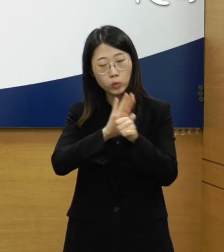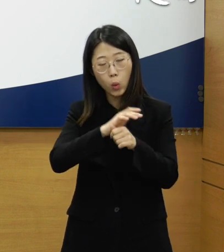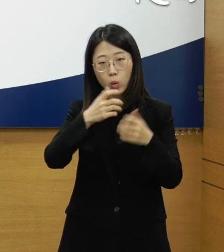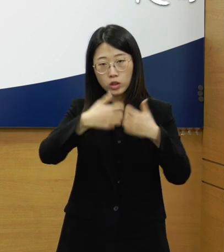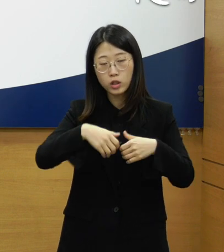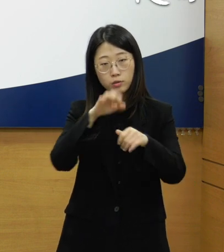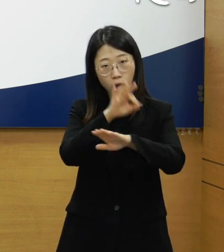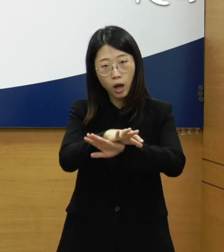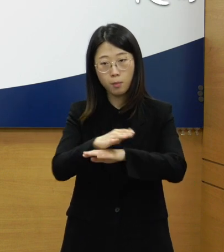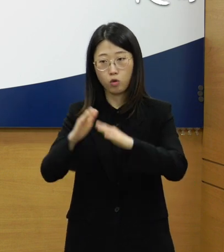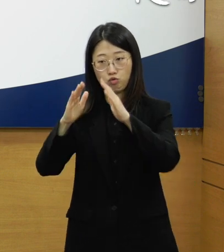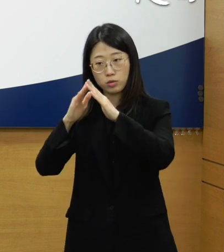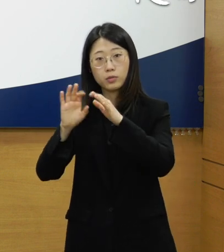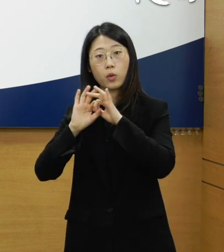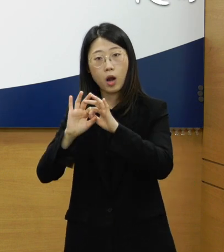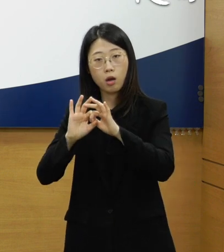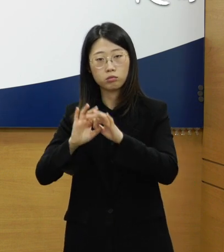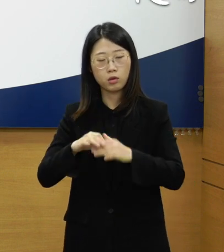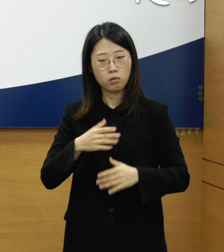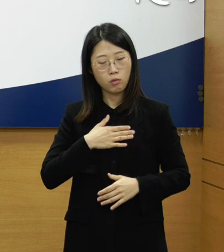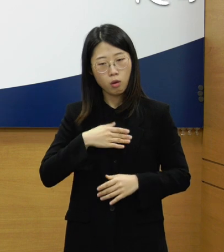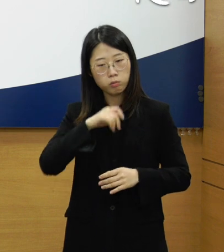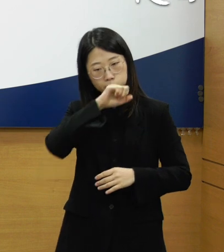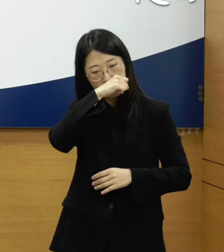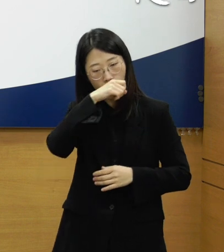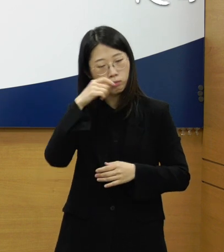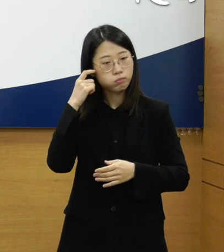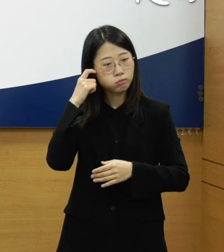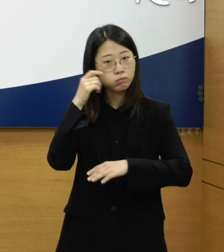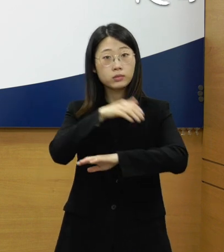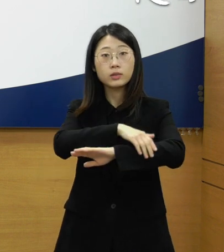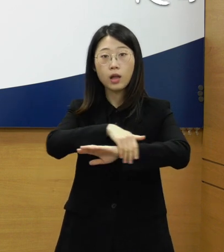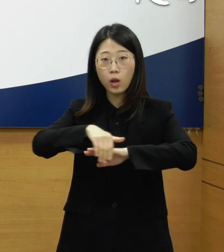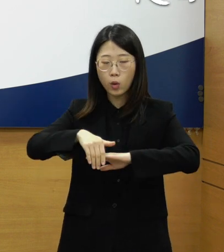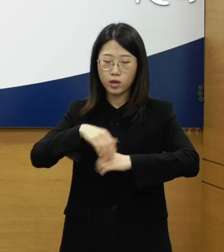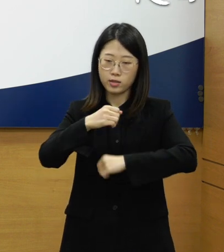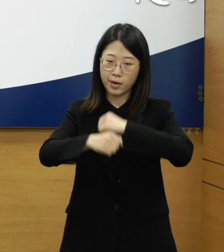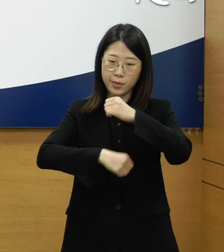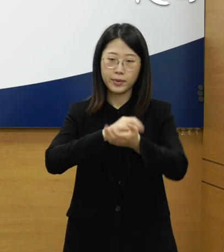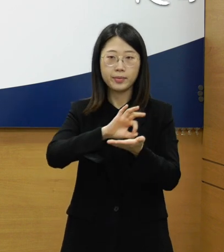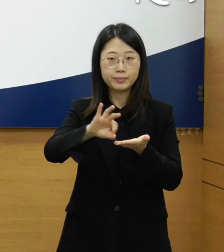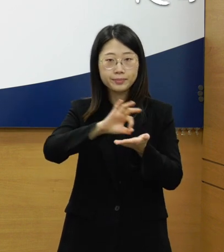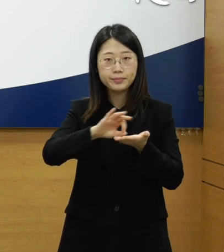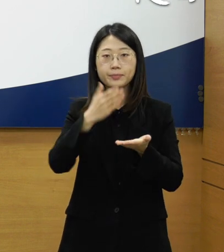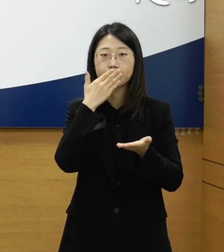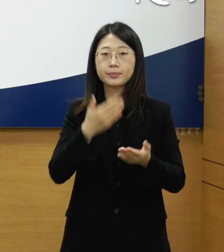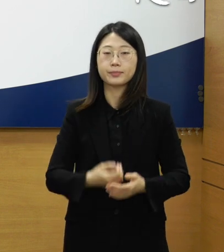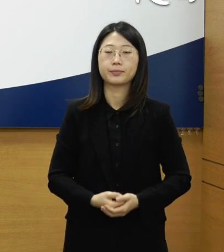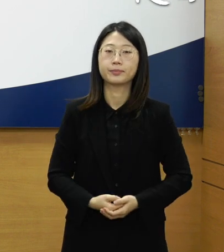등 예산 사용 계획을 수립해 자유롭게 사용하고 있습니다.